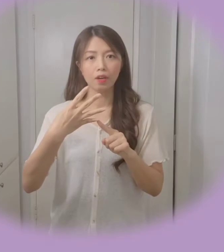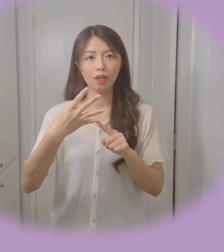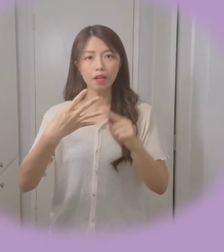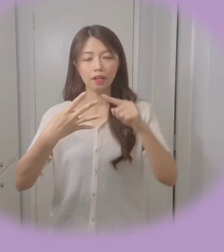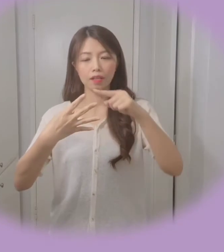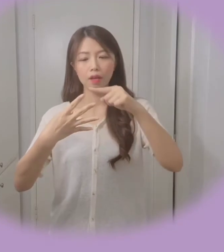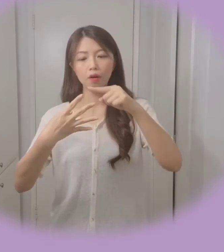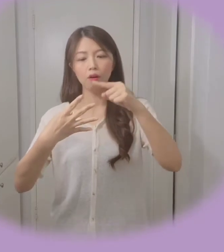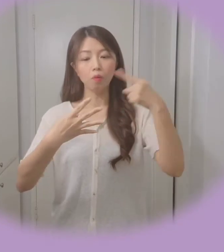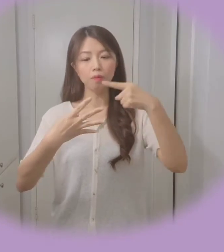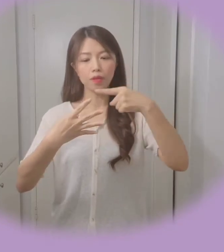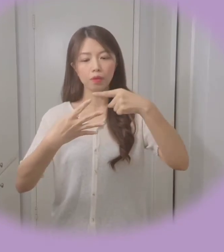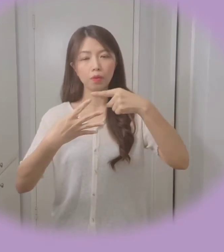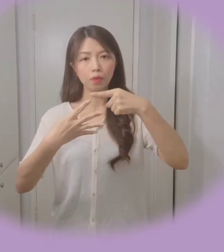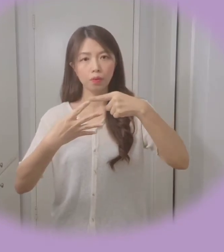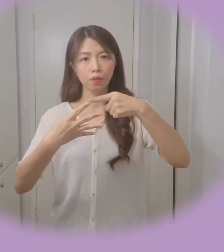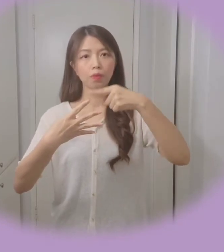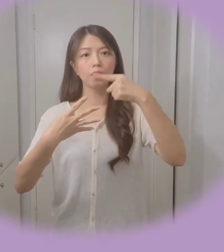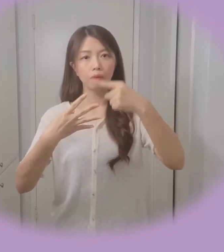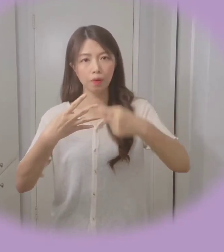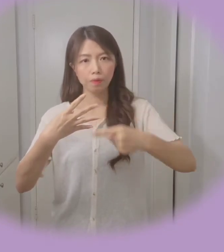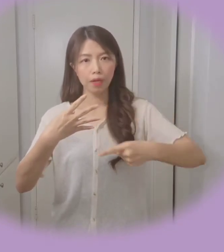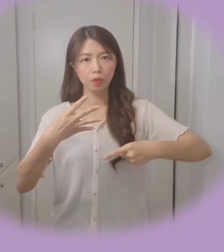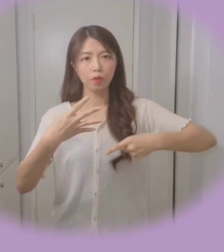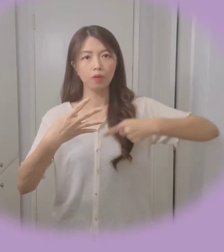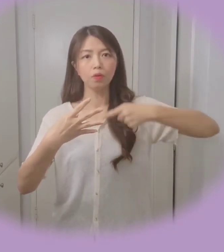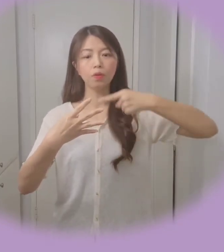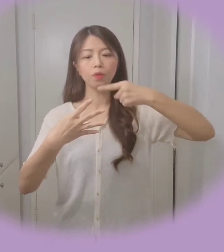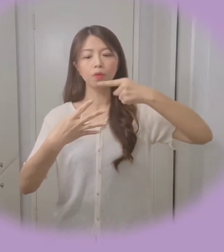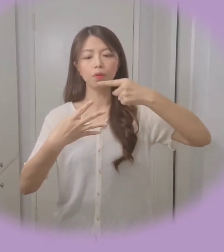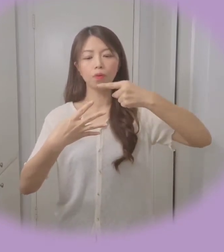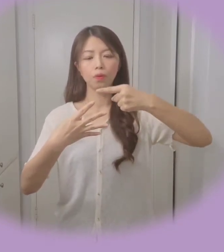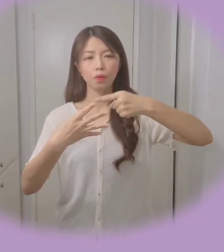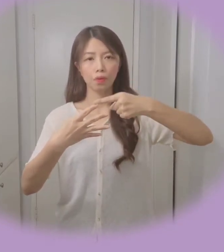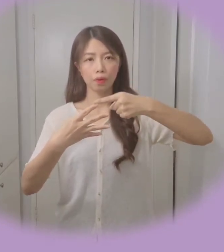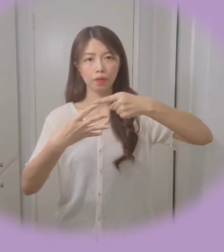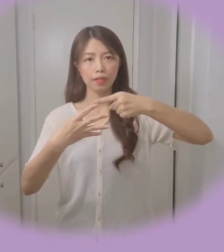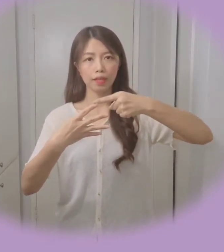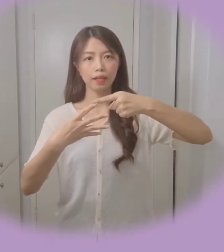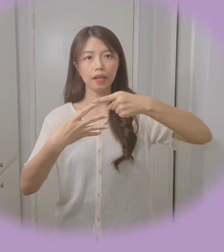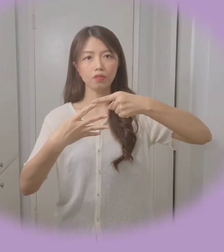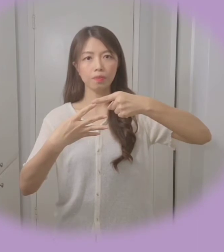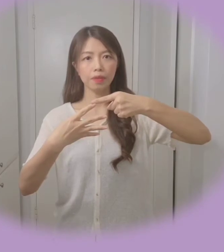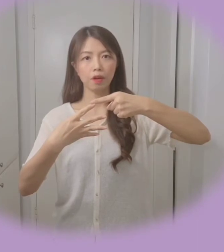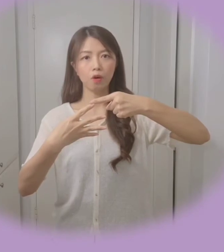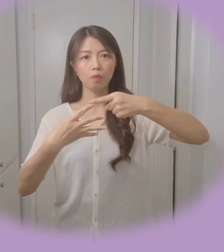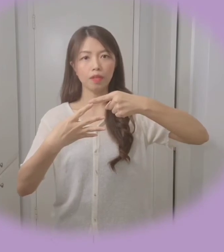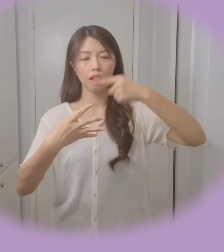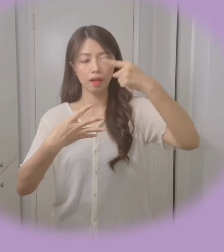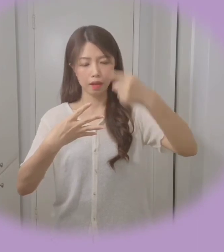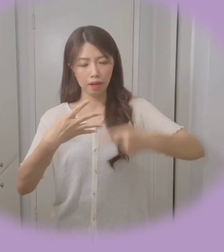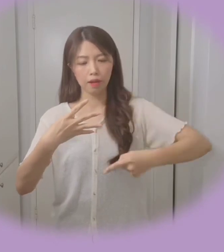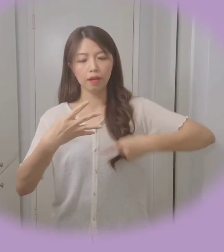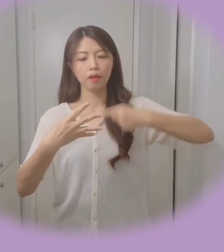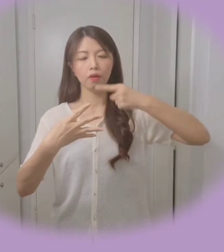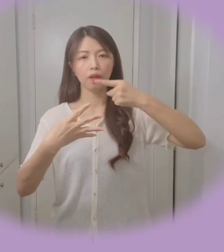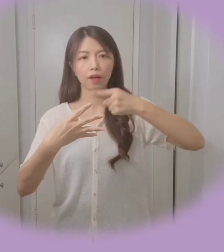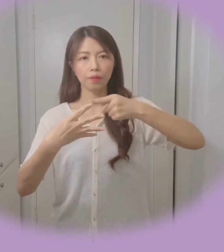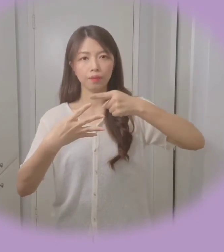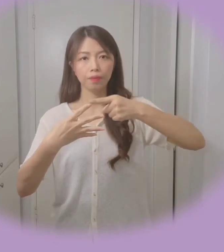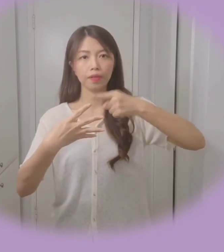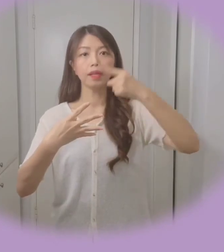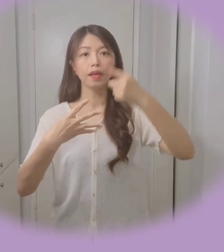사계절이잖아요. 계절이. 그래서 검지로 한 바퀴 돌리고 다시 닫게 해주시면 돼요. 검지에.